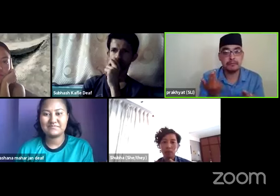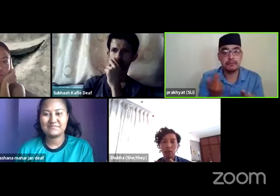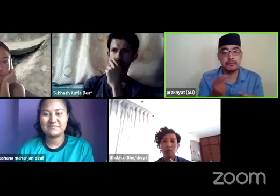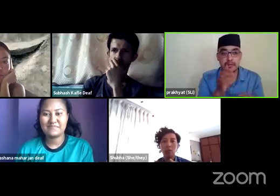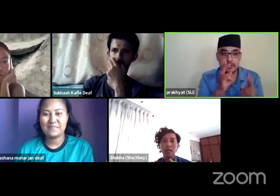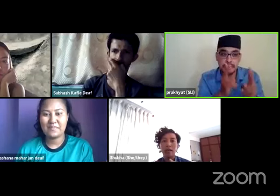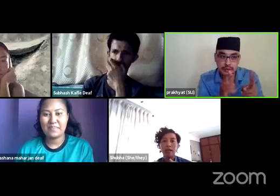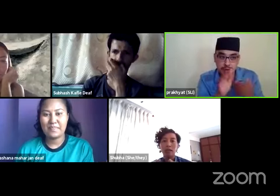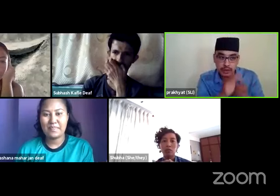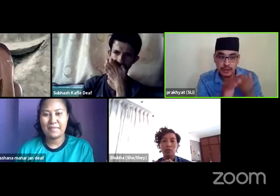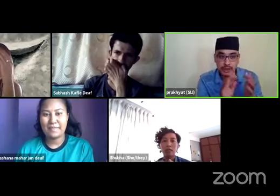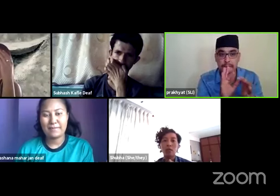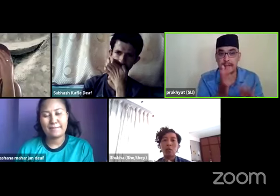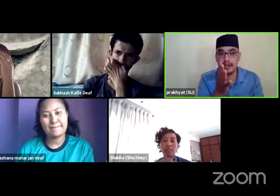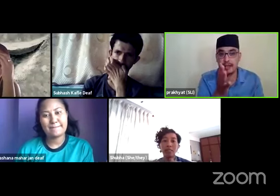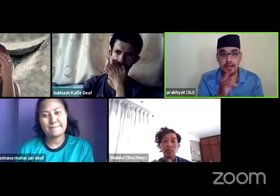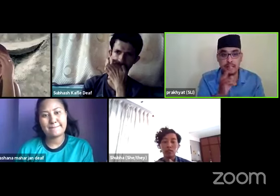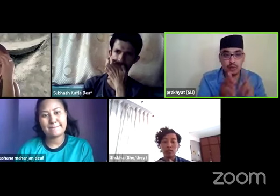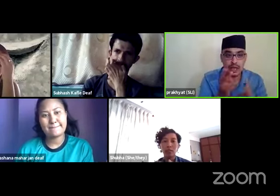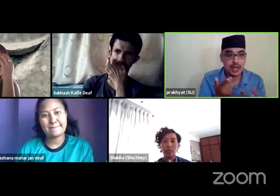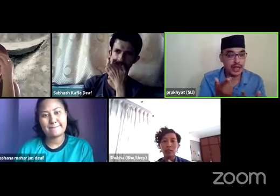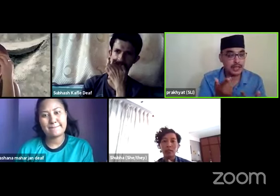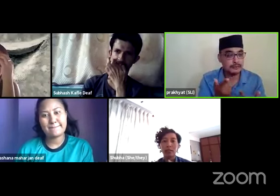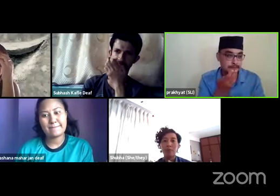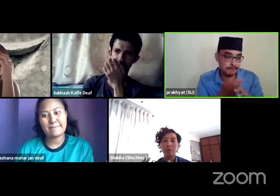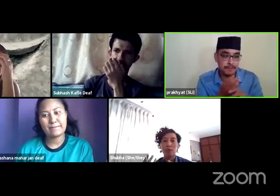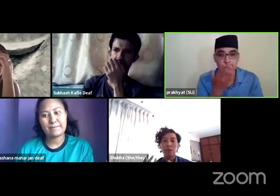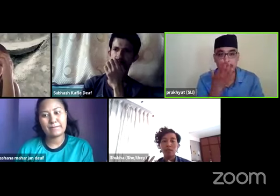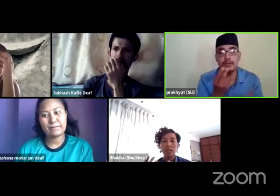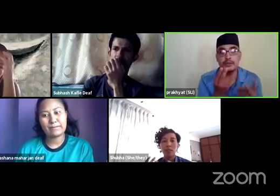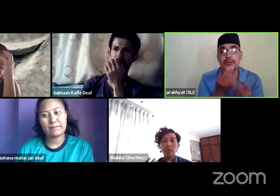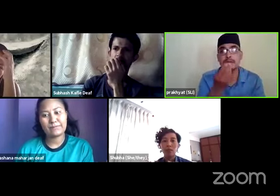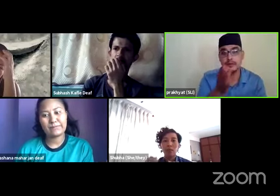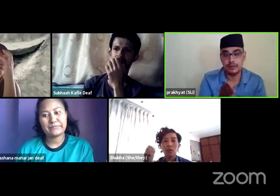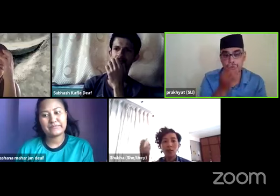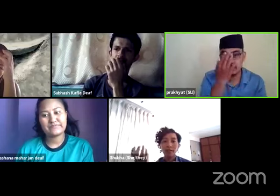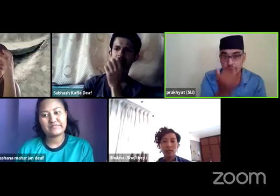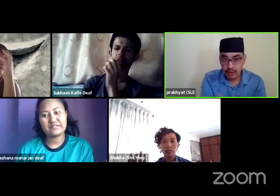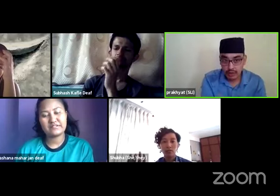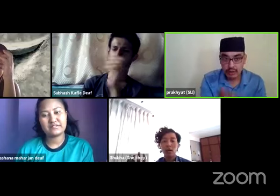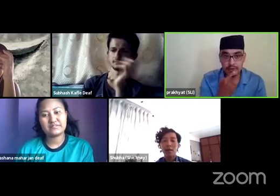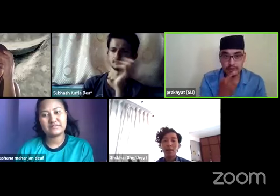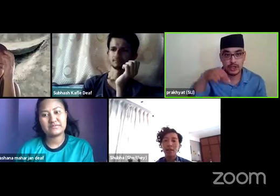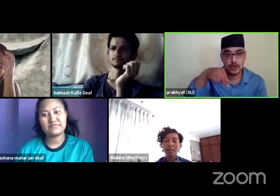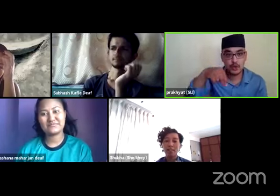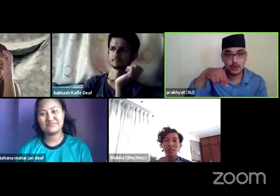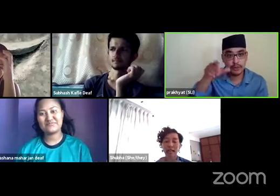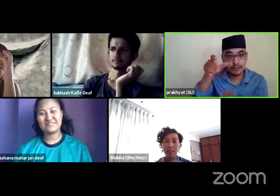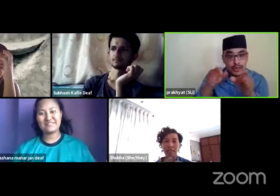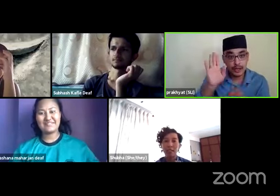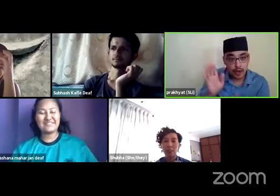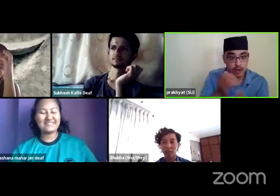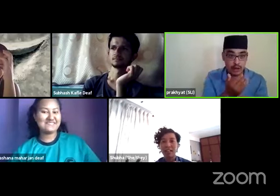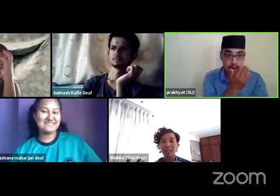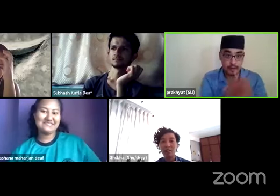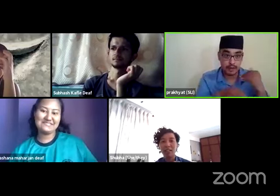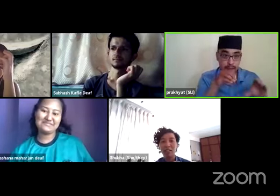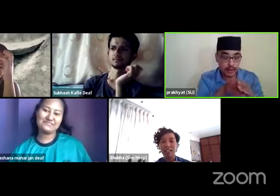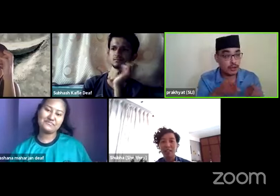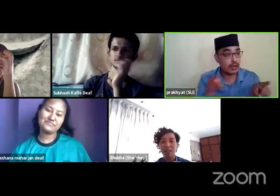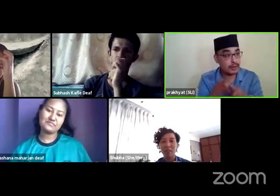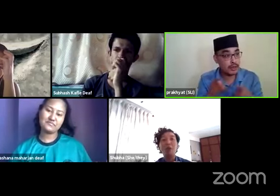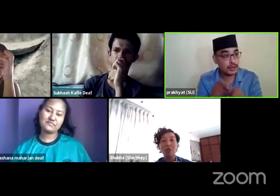नमिलेको जस्तो कुरा नमिसिएको जस्तो कि, किन भन्दा यो चाहिँ अब क्वियर व्यक्तिहरू हुन्छ अपाङ्गता समुदायभित्र भनिराख्नु